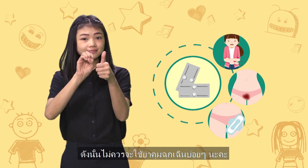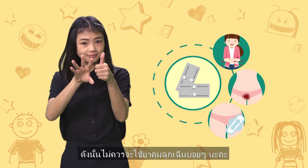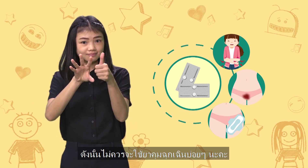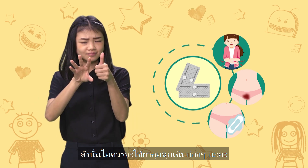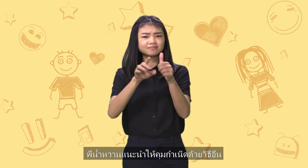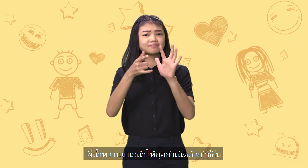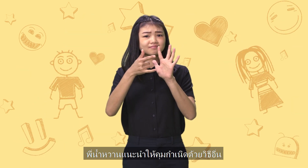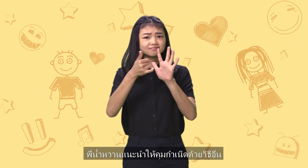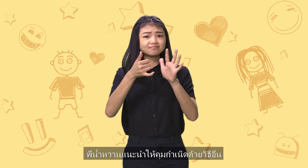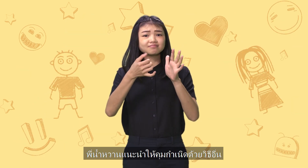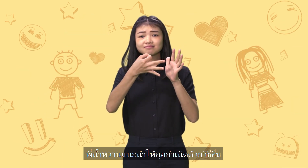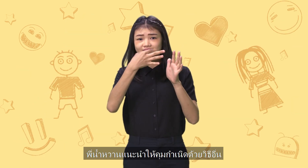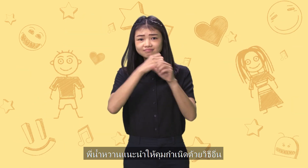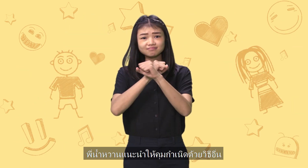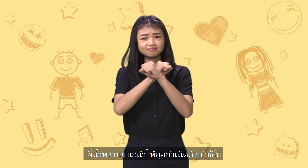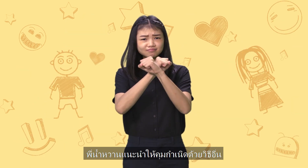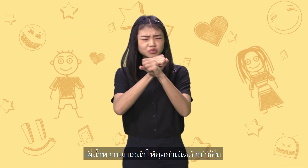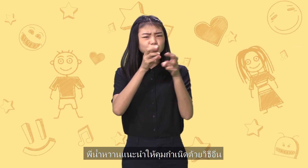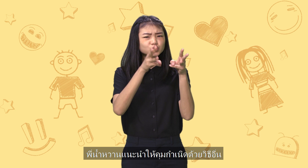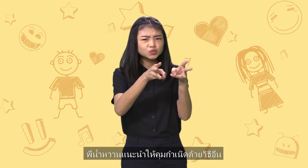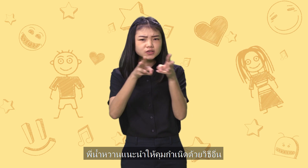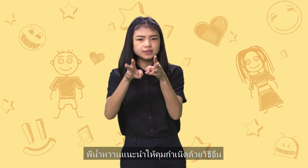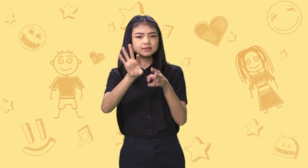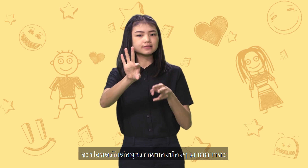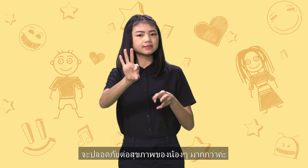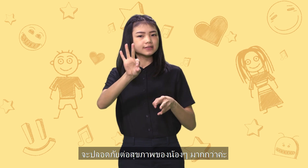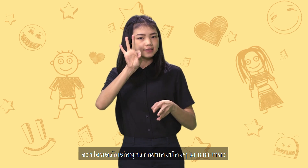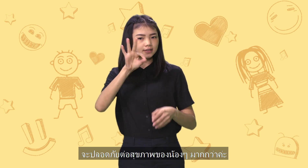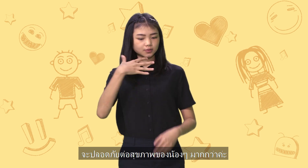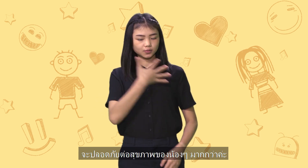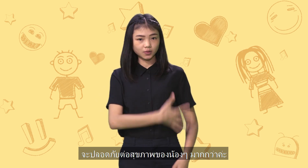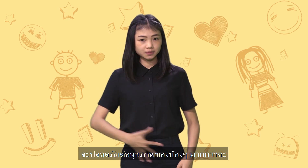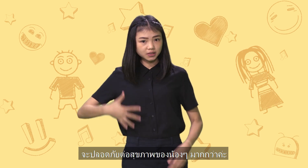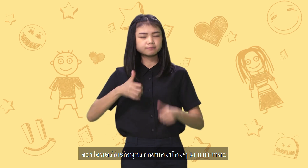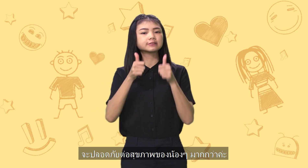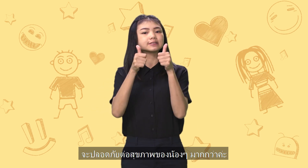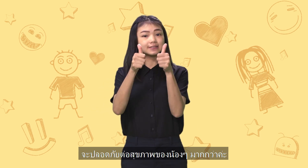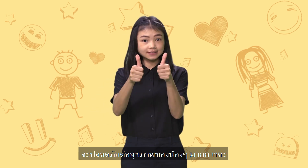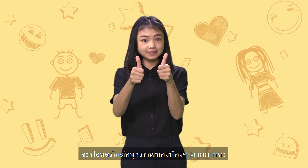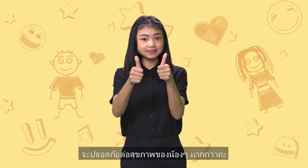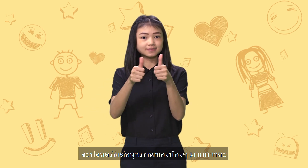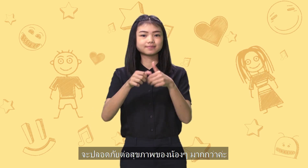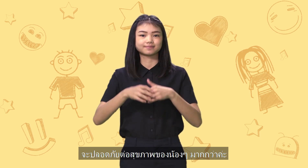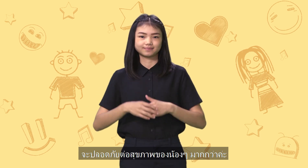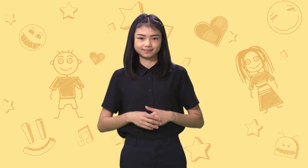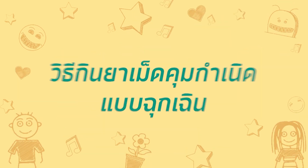ะพี่น้ำหวานแนะนำให้คุมกำเนิดด้วยวิธีอื่นจะปลอดภัยต่อสุขภาพของน้องๆมากกว่าค่ะ